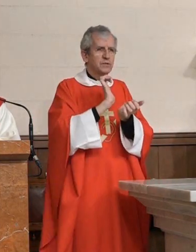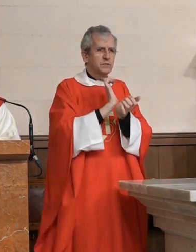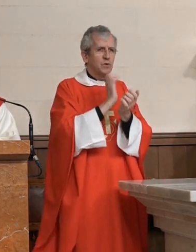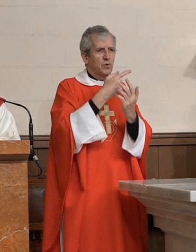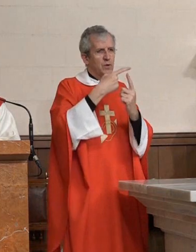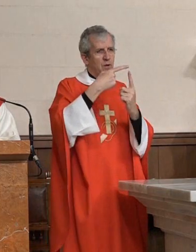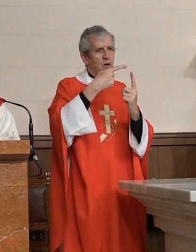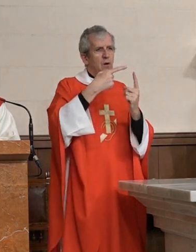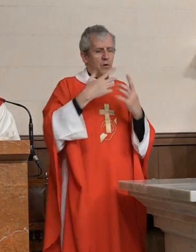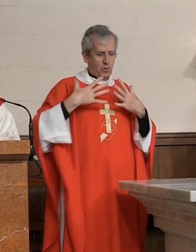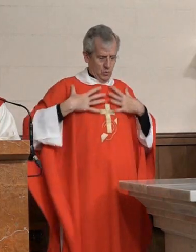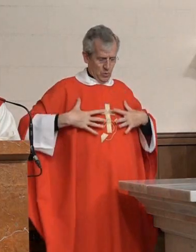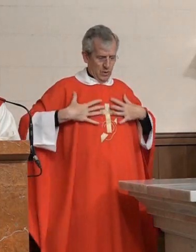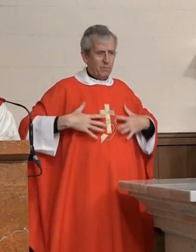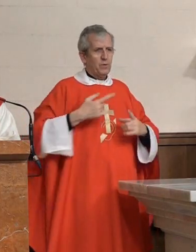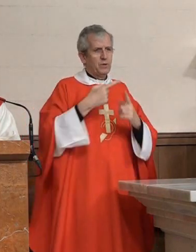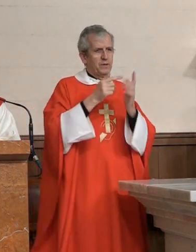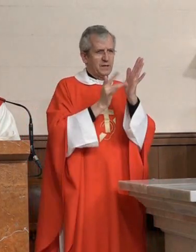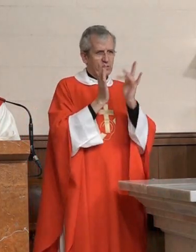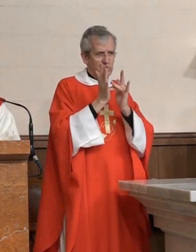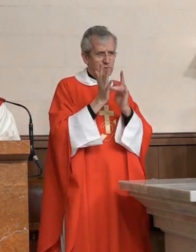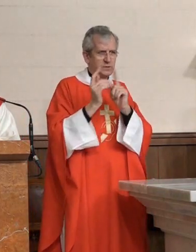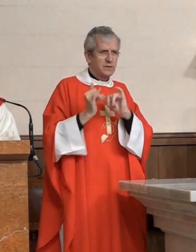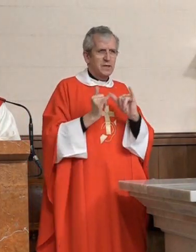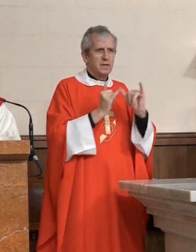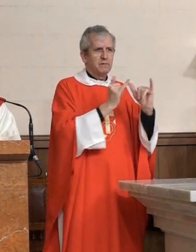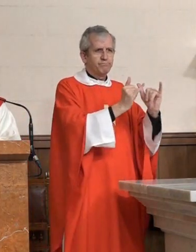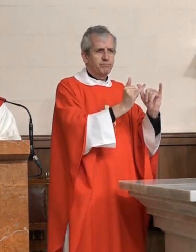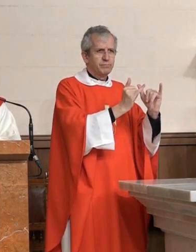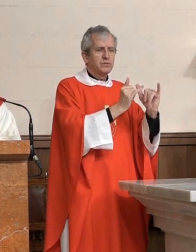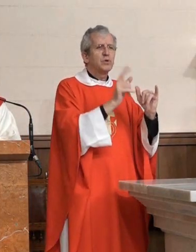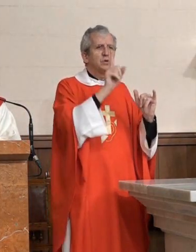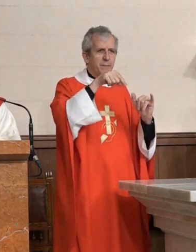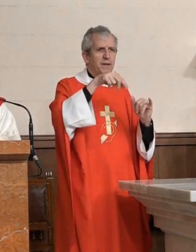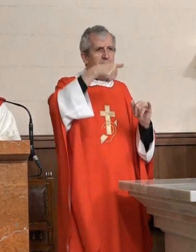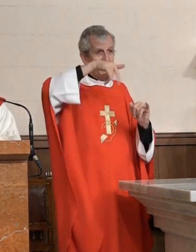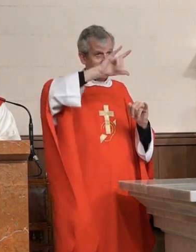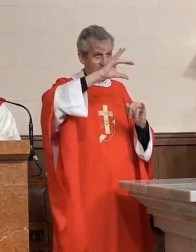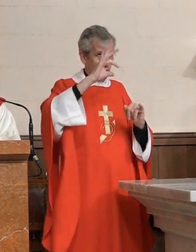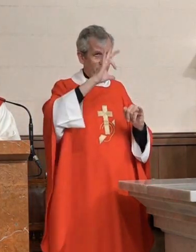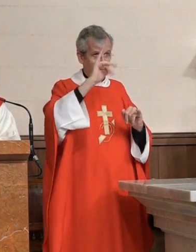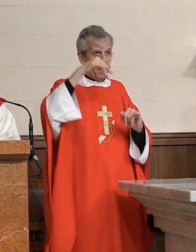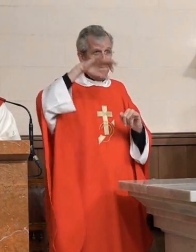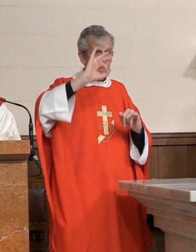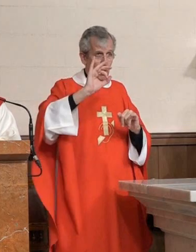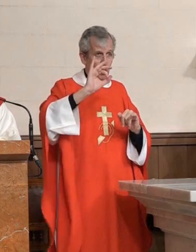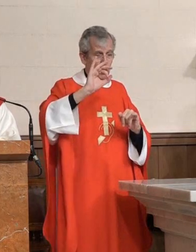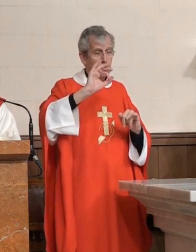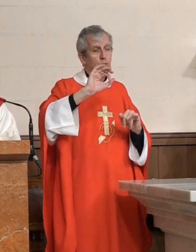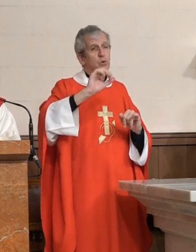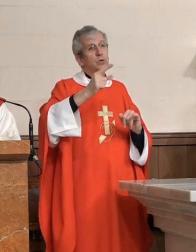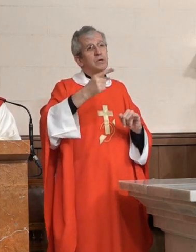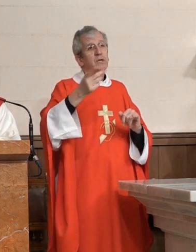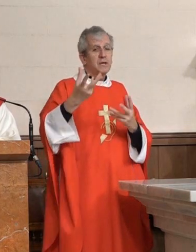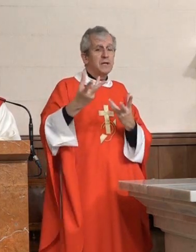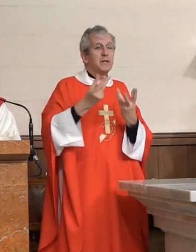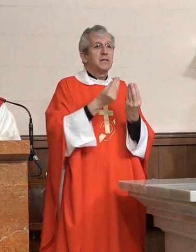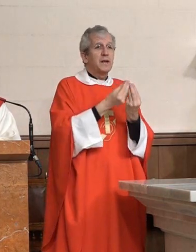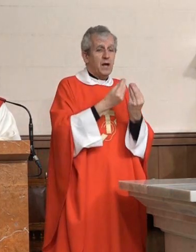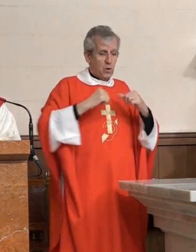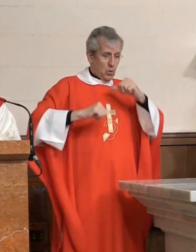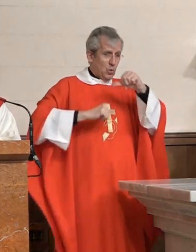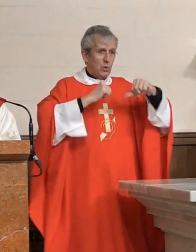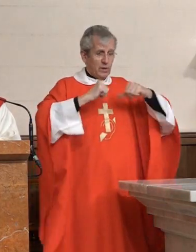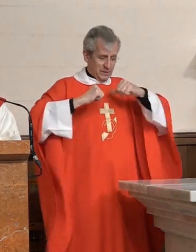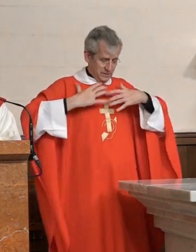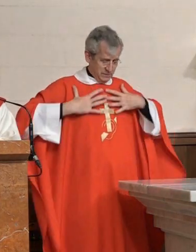se llevó el cuerpo. Llegó también Nicodemo, el que había ido a verlo de noche, y trajo unas 100